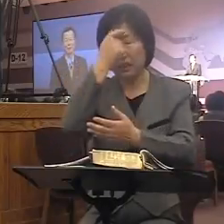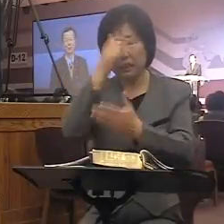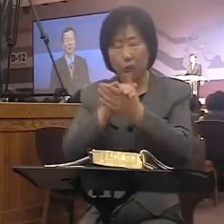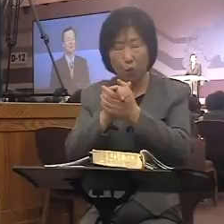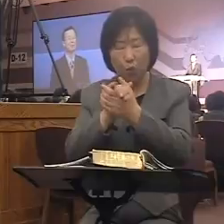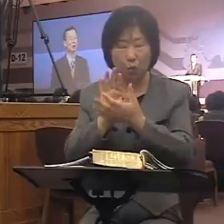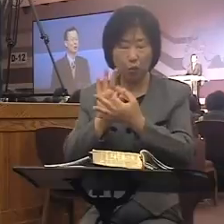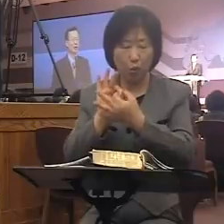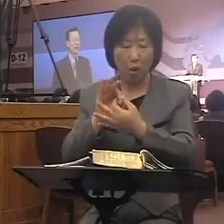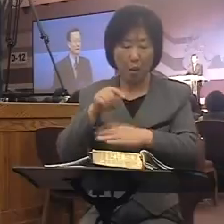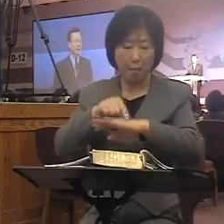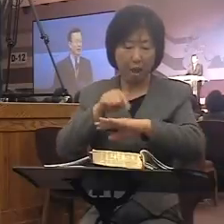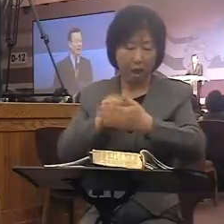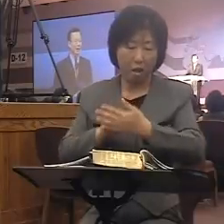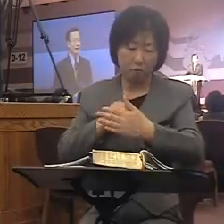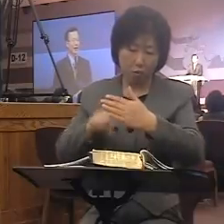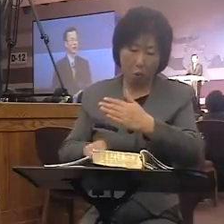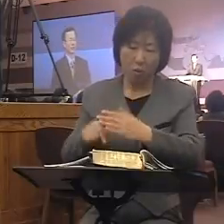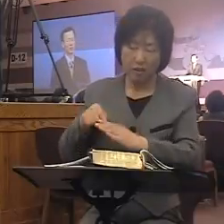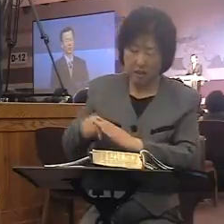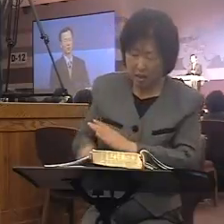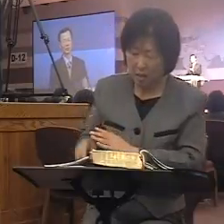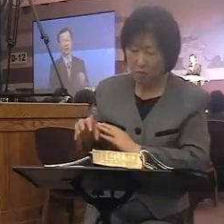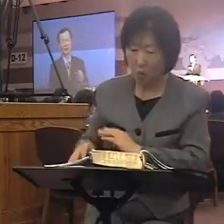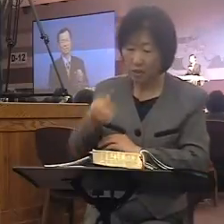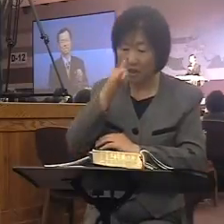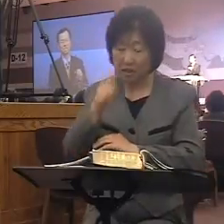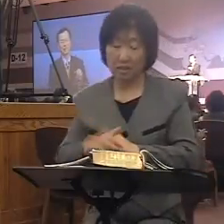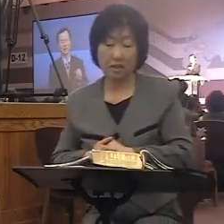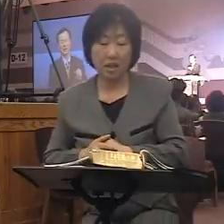제 마음속 깊은 곳에 있는 아주